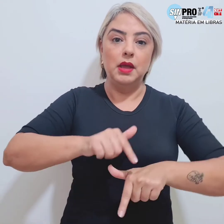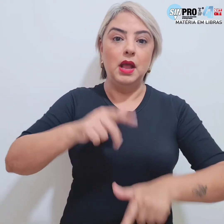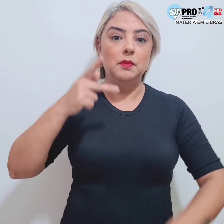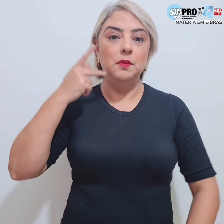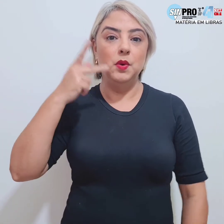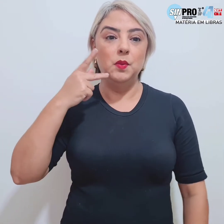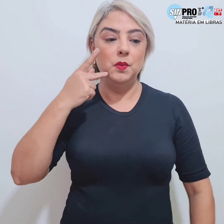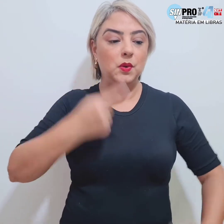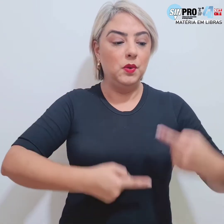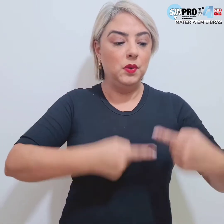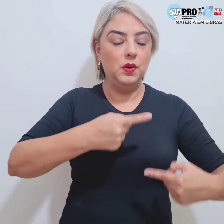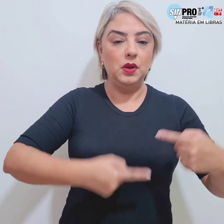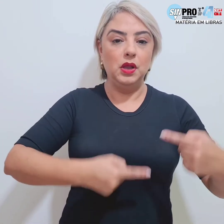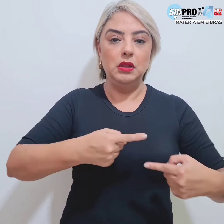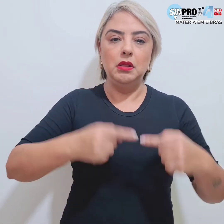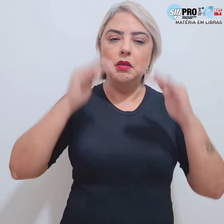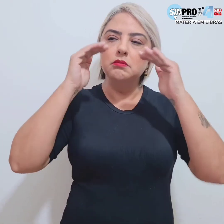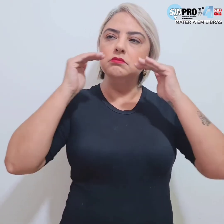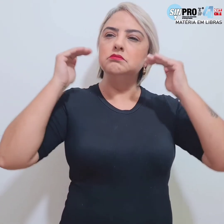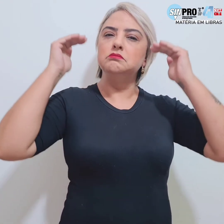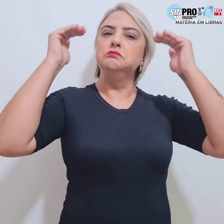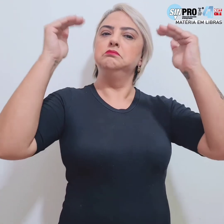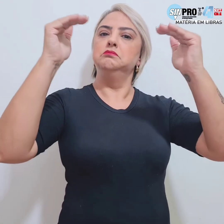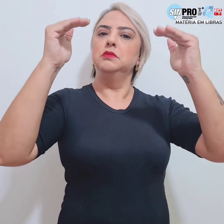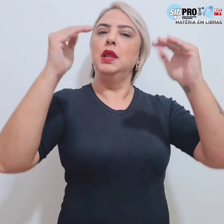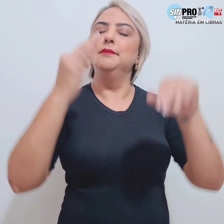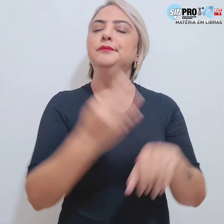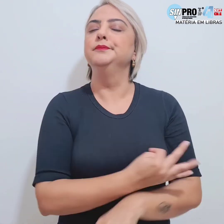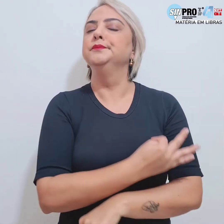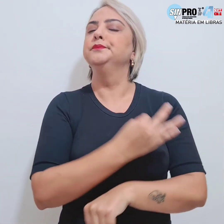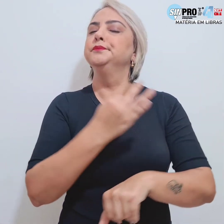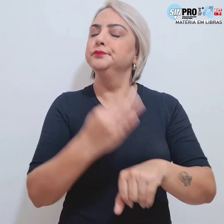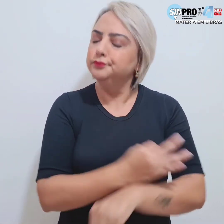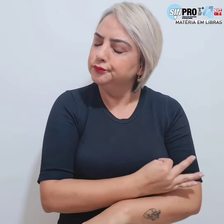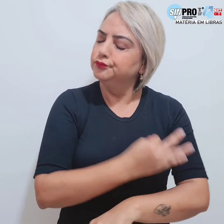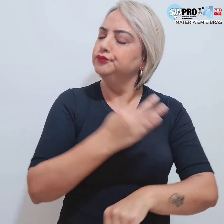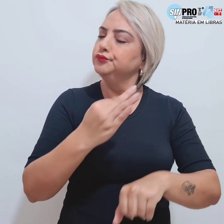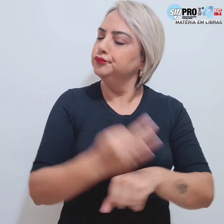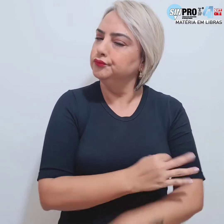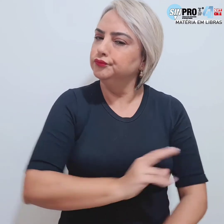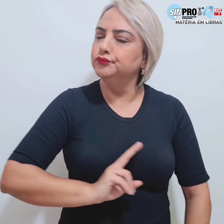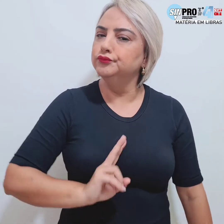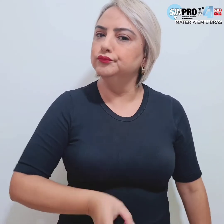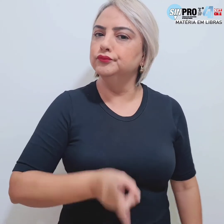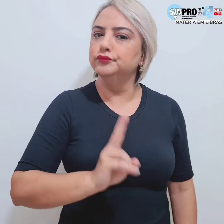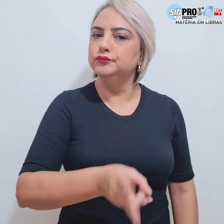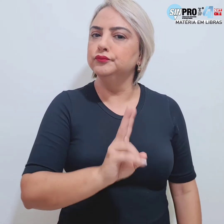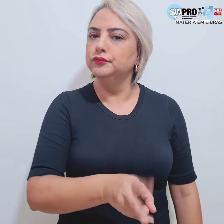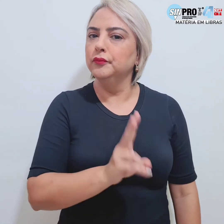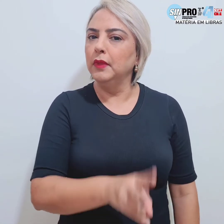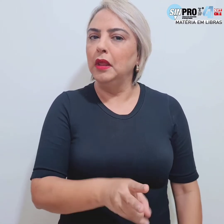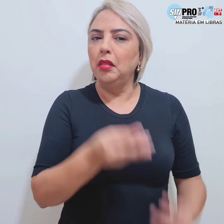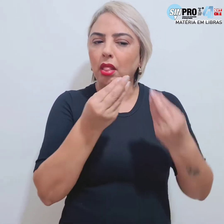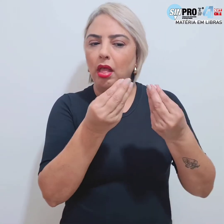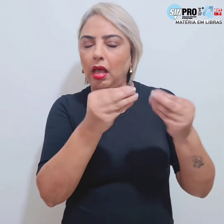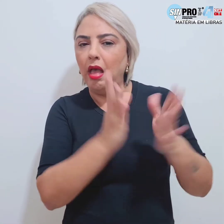por políticas de austeridade e tentativas constantes de